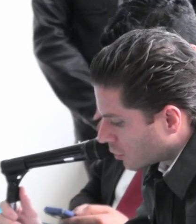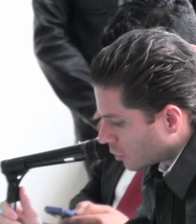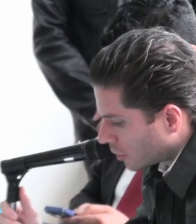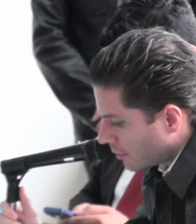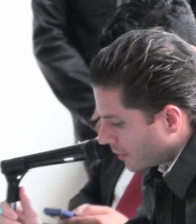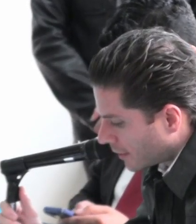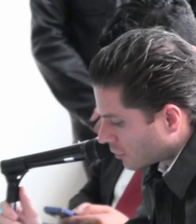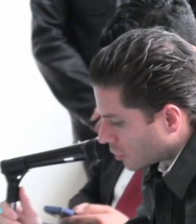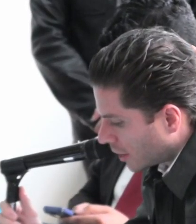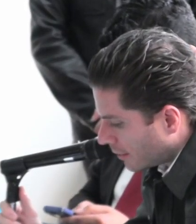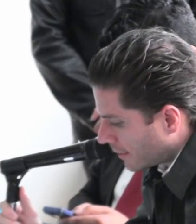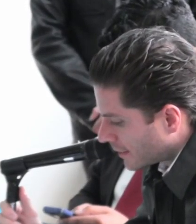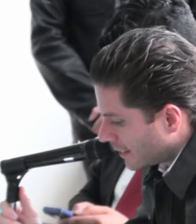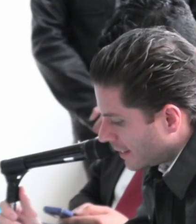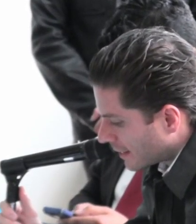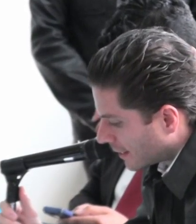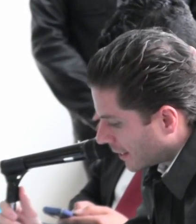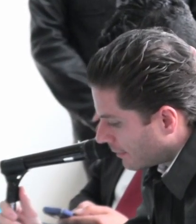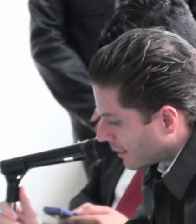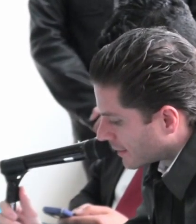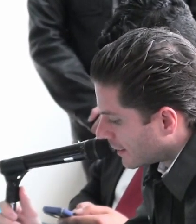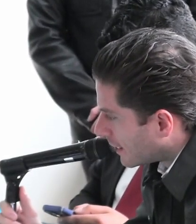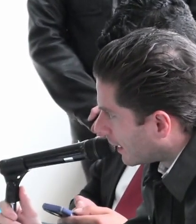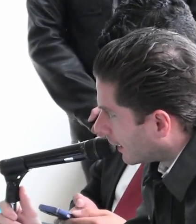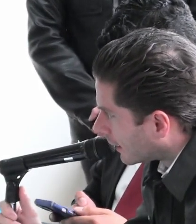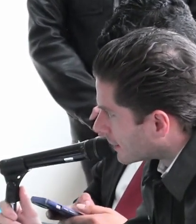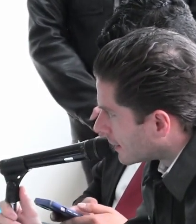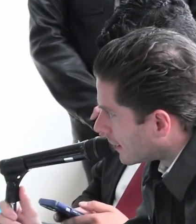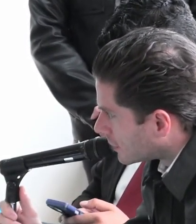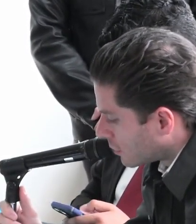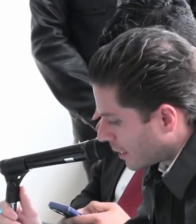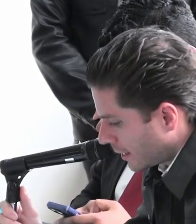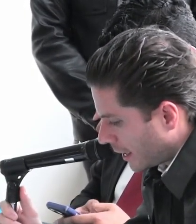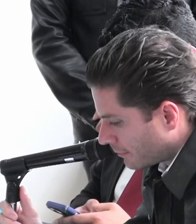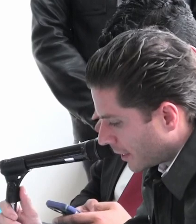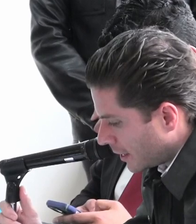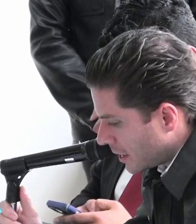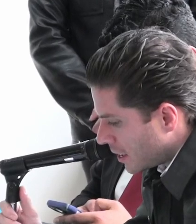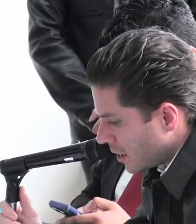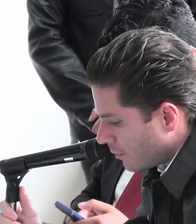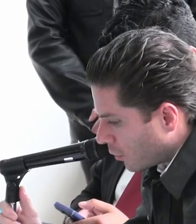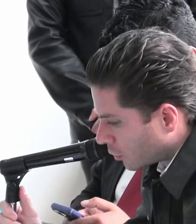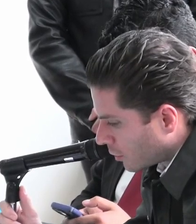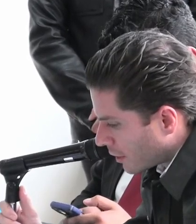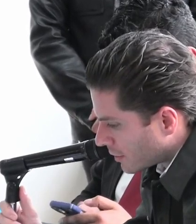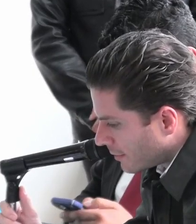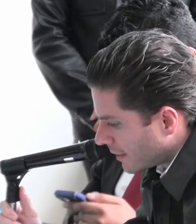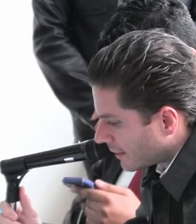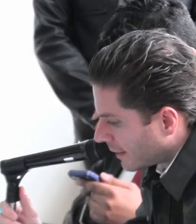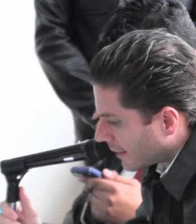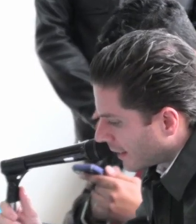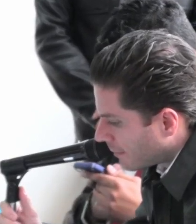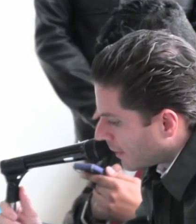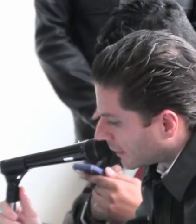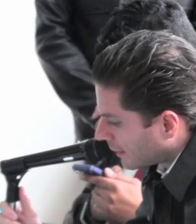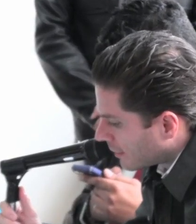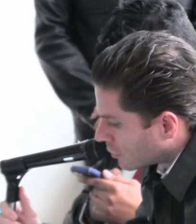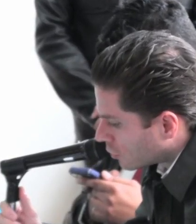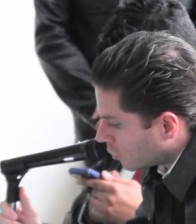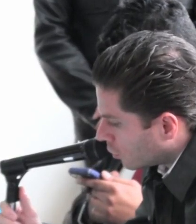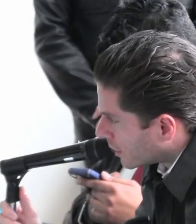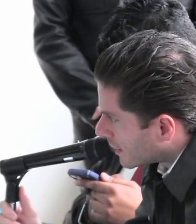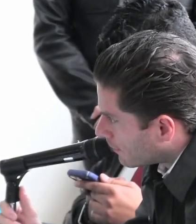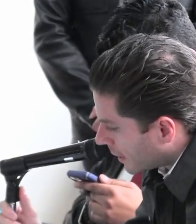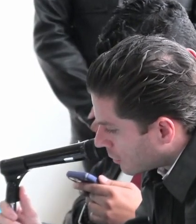la construcción de viviendas sostenibles y asequibles al alcance de la ciudadanía? Por otro lado, es evidente que gran parte